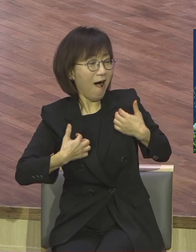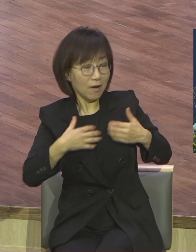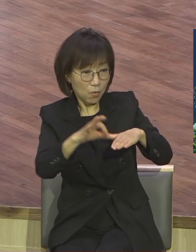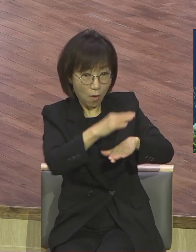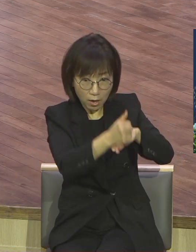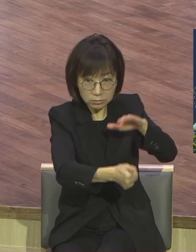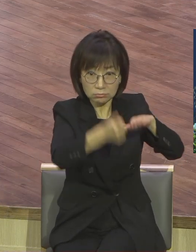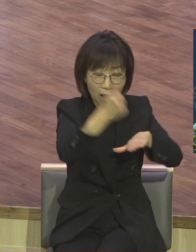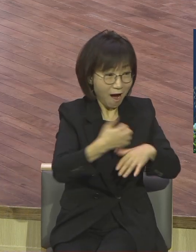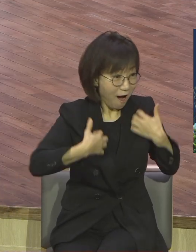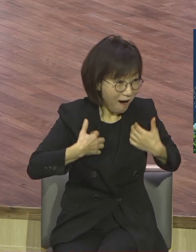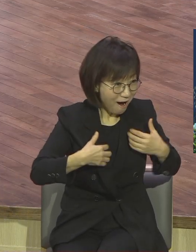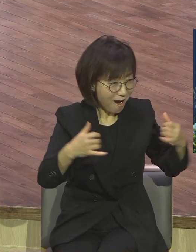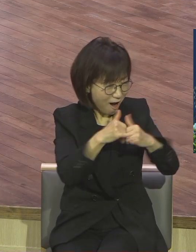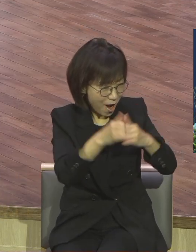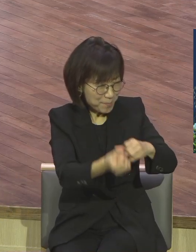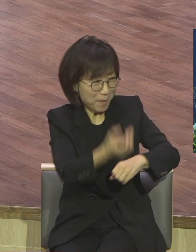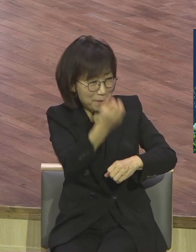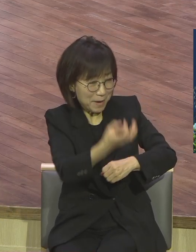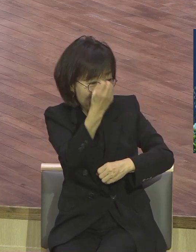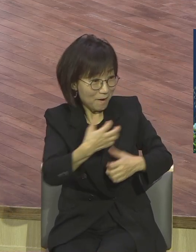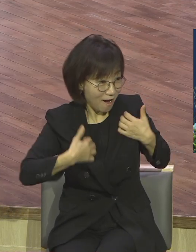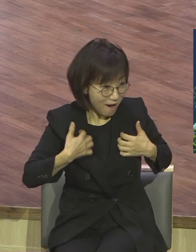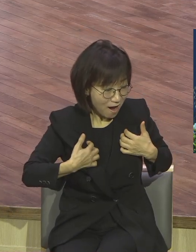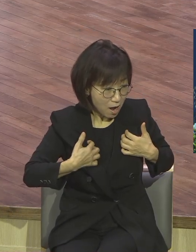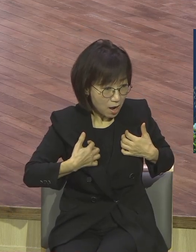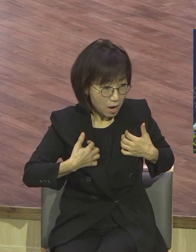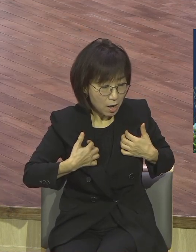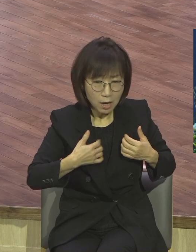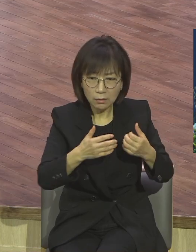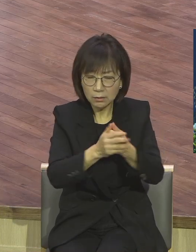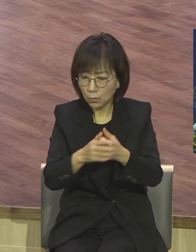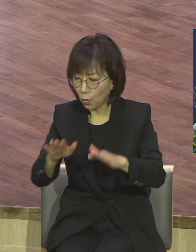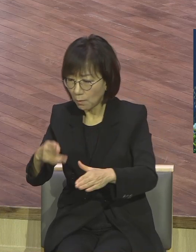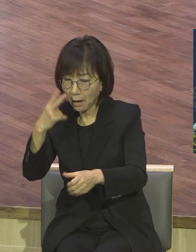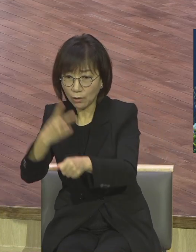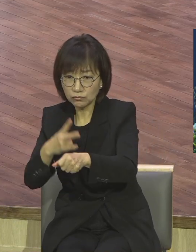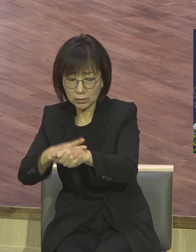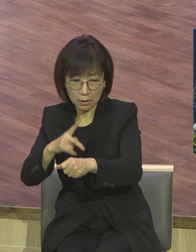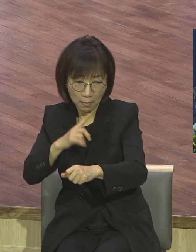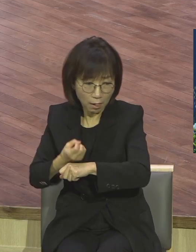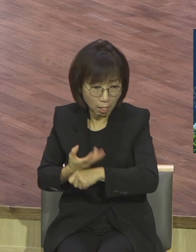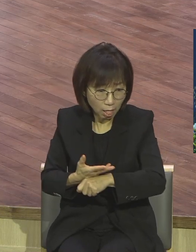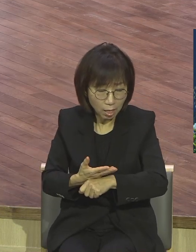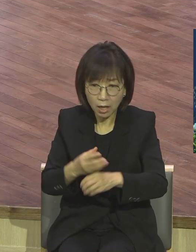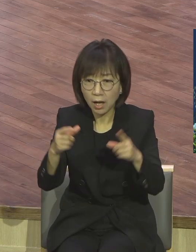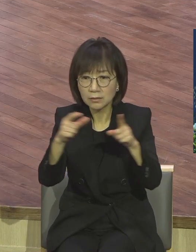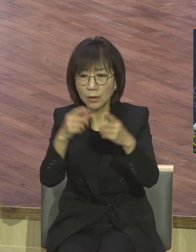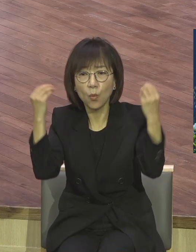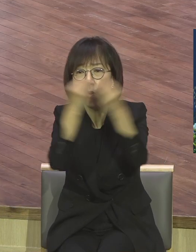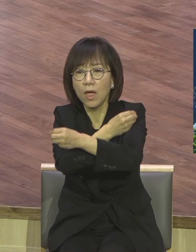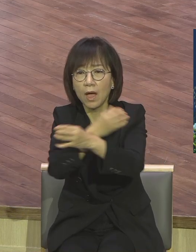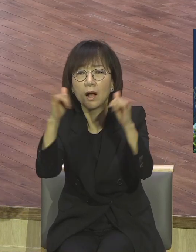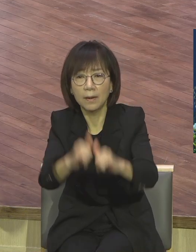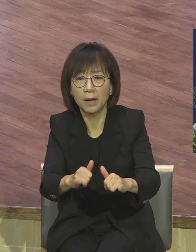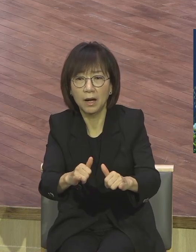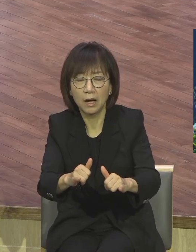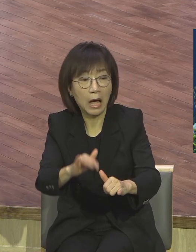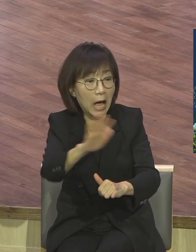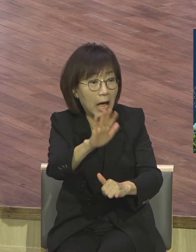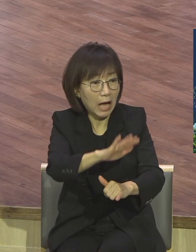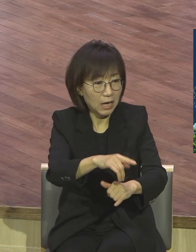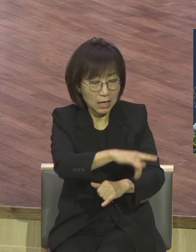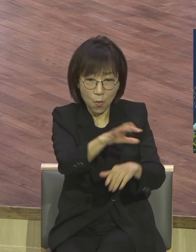눈에 보이는 권력자 황제가 가진 그런 능력이 복음이 아니라 예수 그리스도를 통해